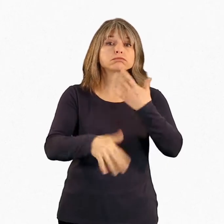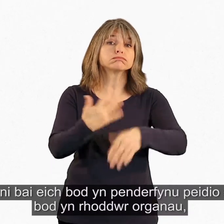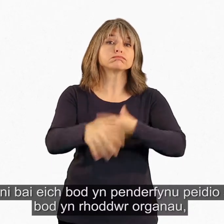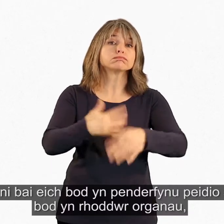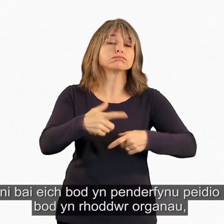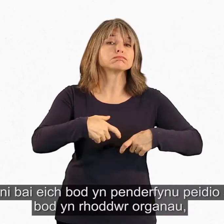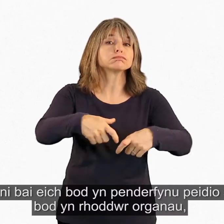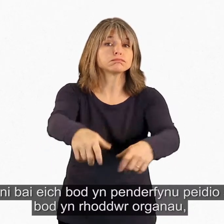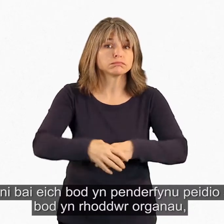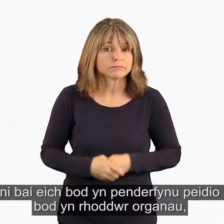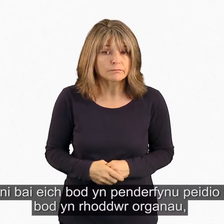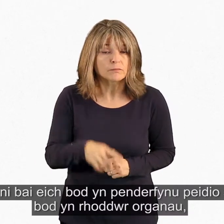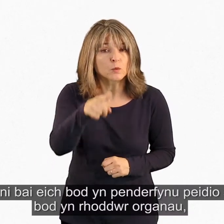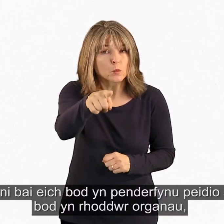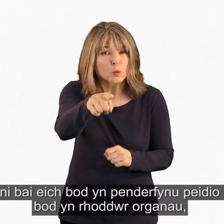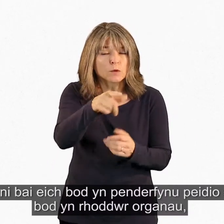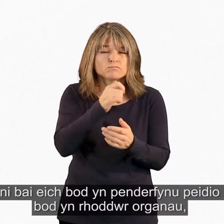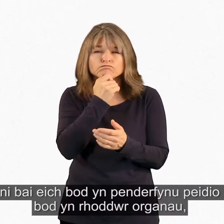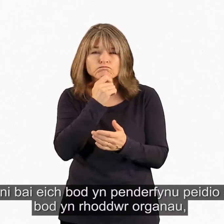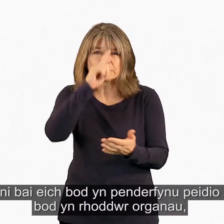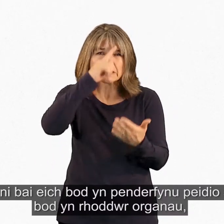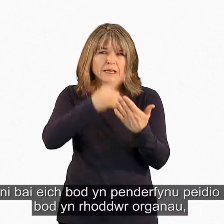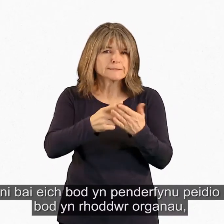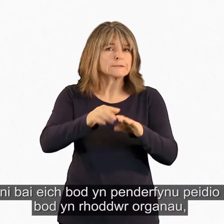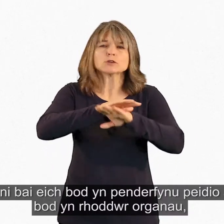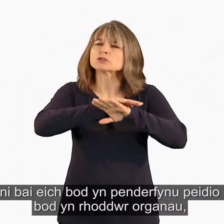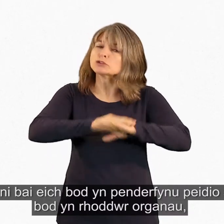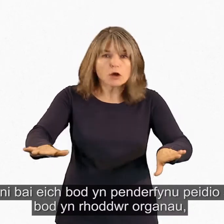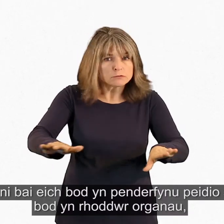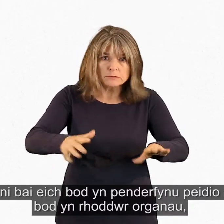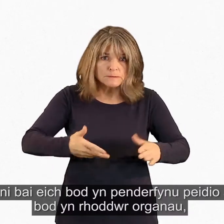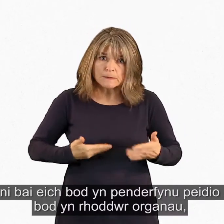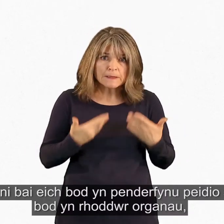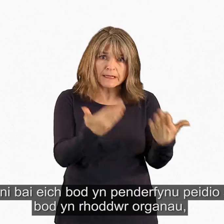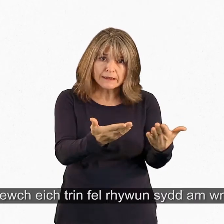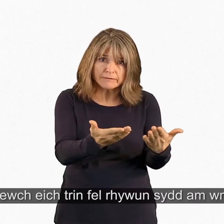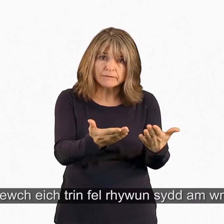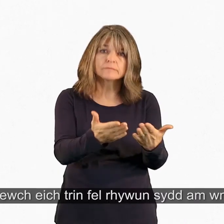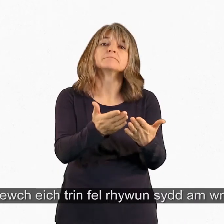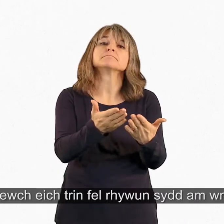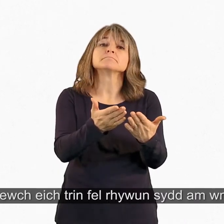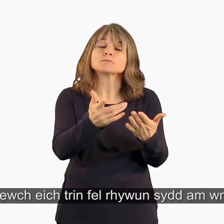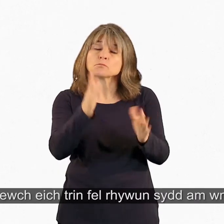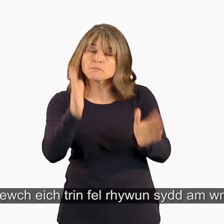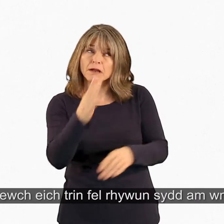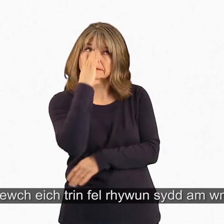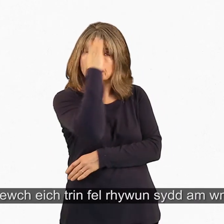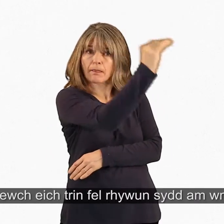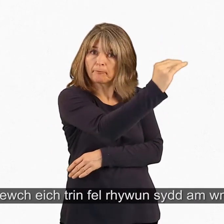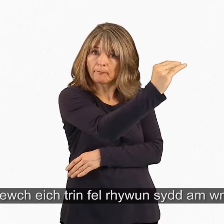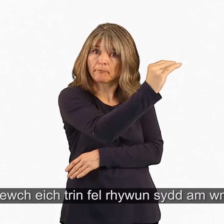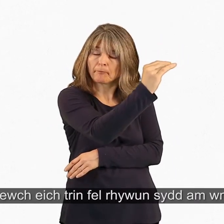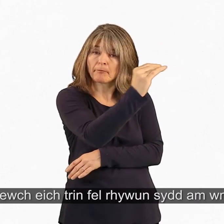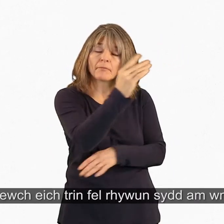O'n i bai eich bod yn penderfynu peidio a bod yn rhoddwr organau, yna cywch eich trin fel rhywun sydd am wneud.